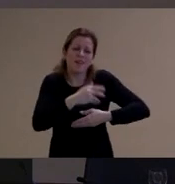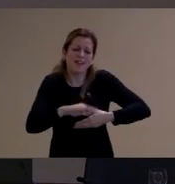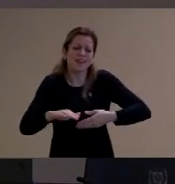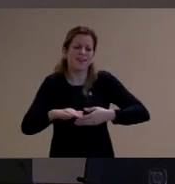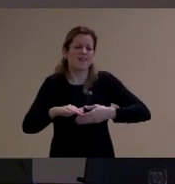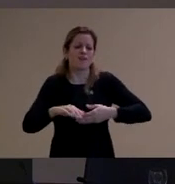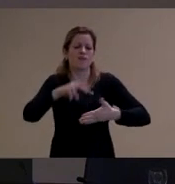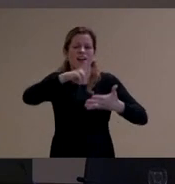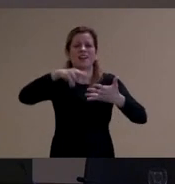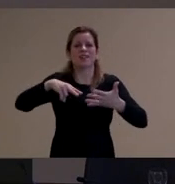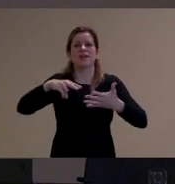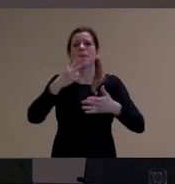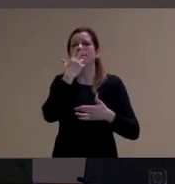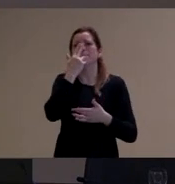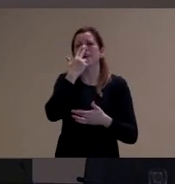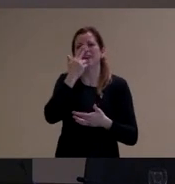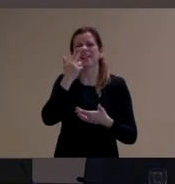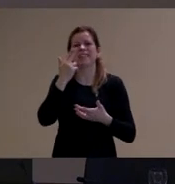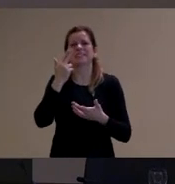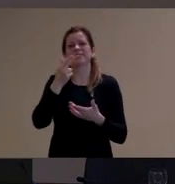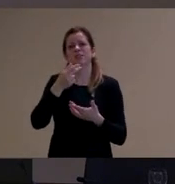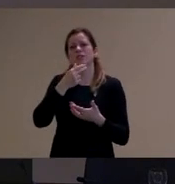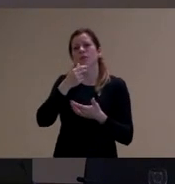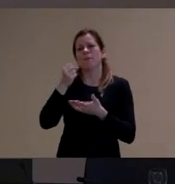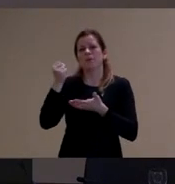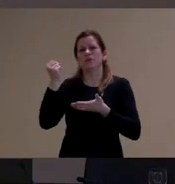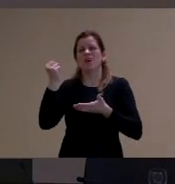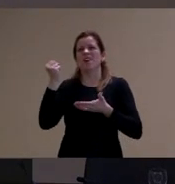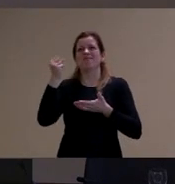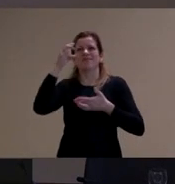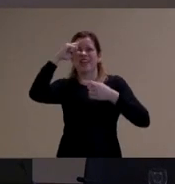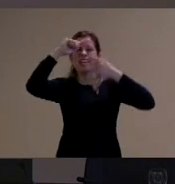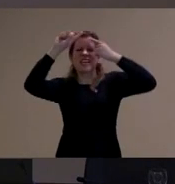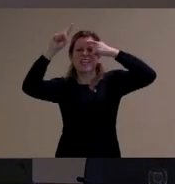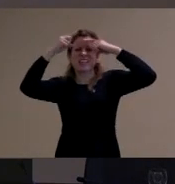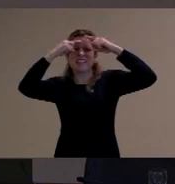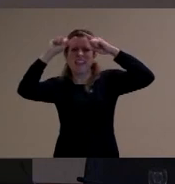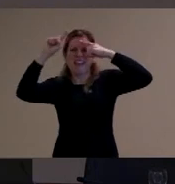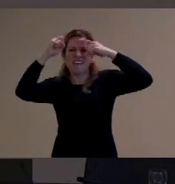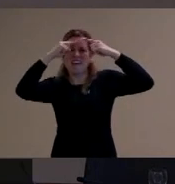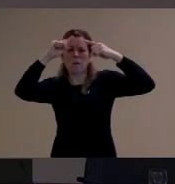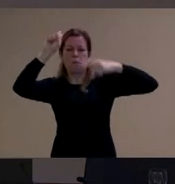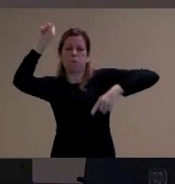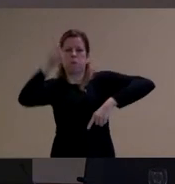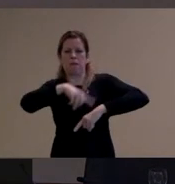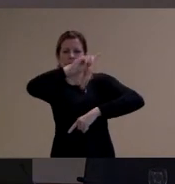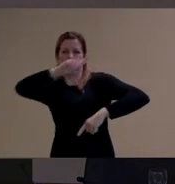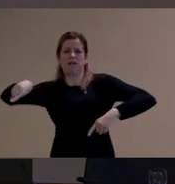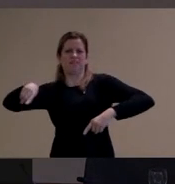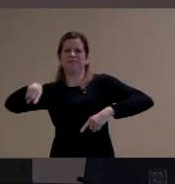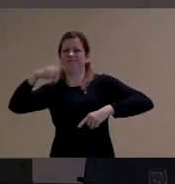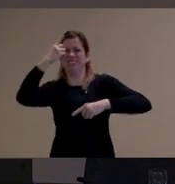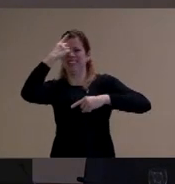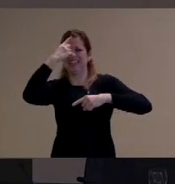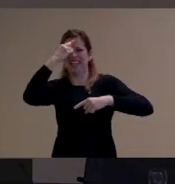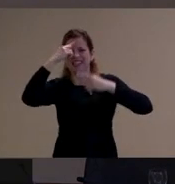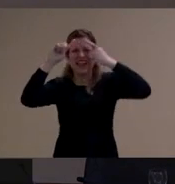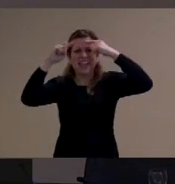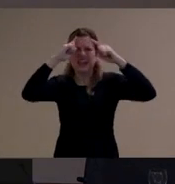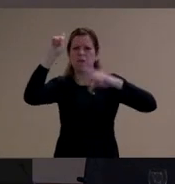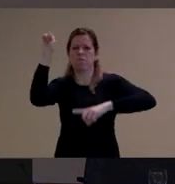de ideias assassino de ideias né de que sim bebês né